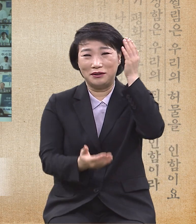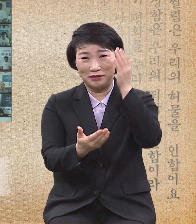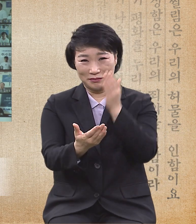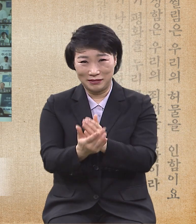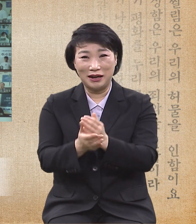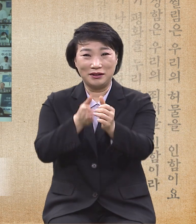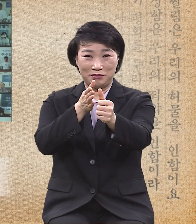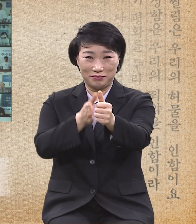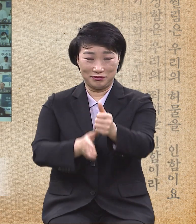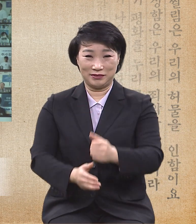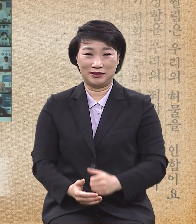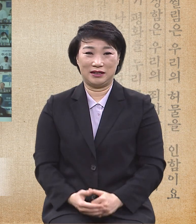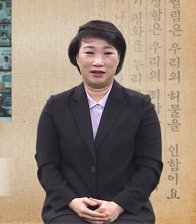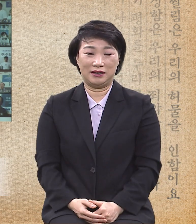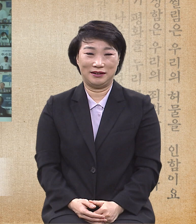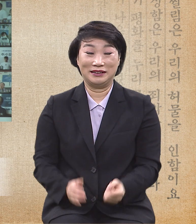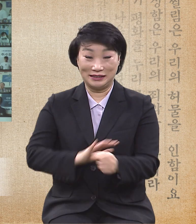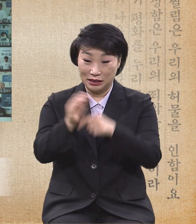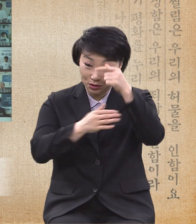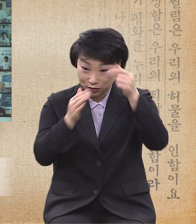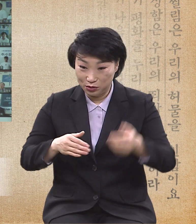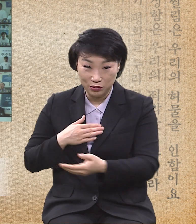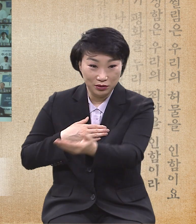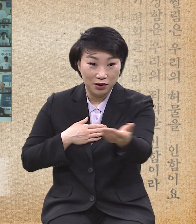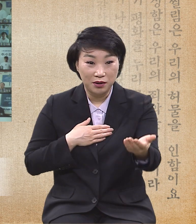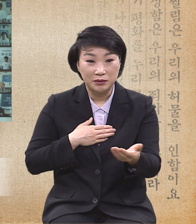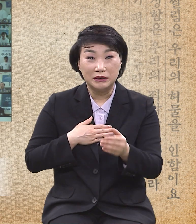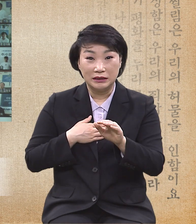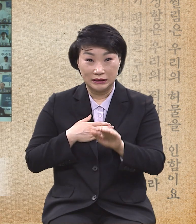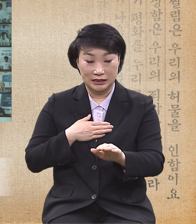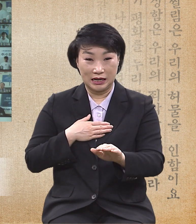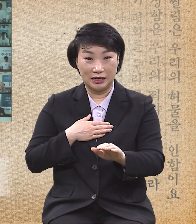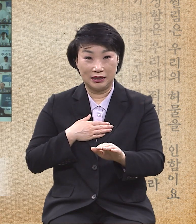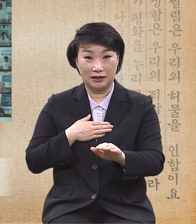말입니다. 사랑하는 여러분,